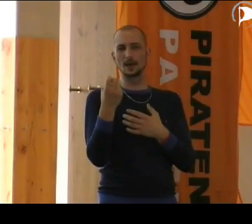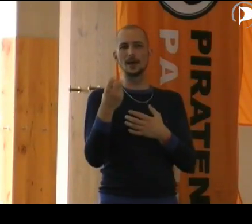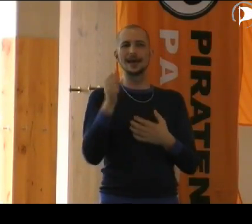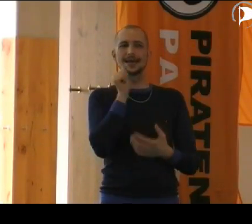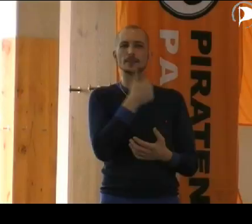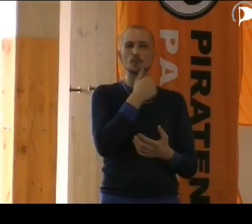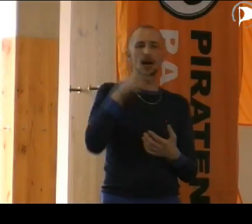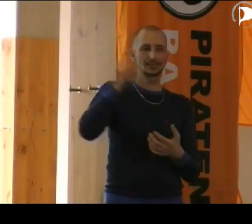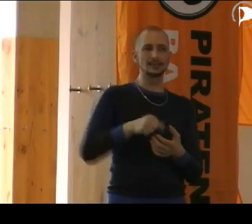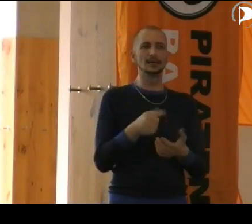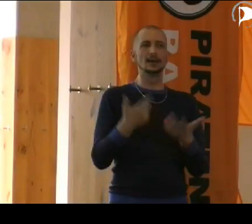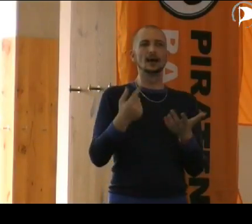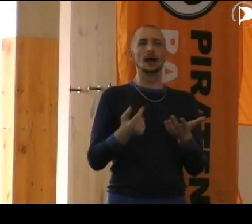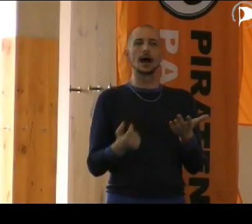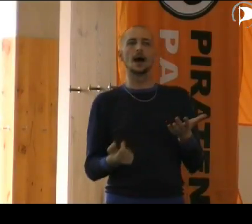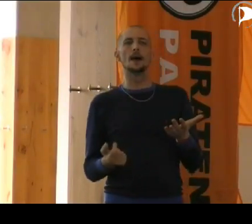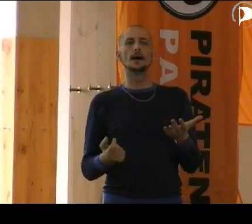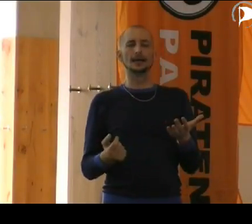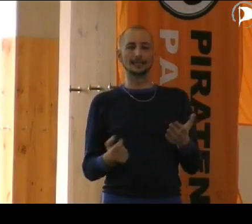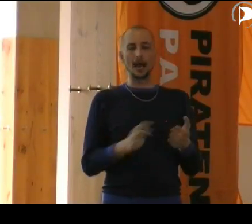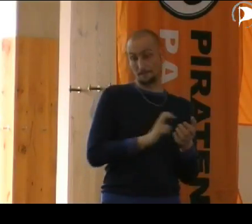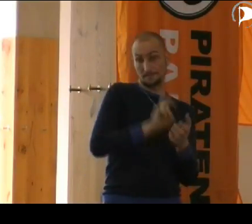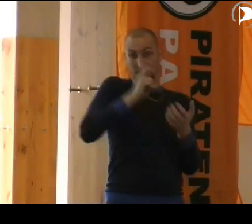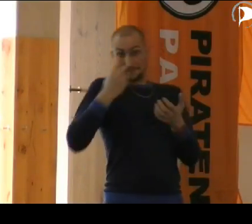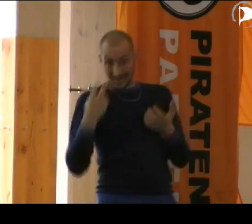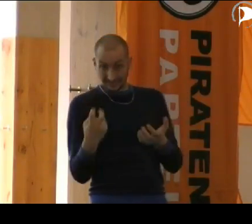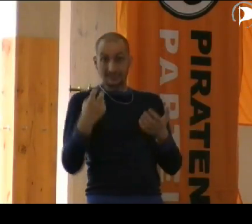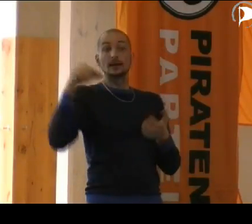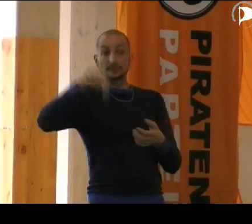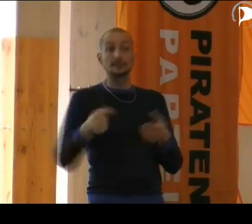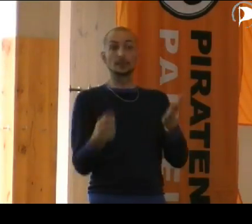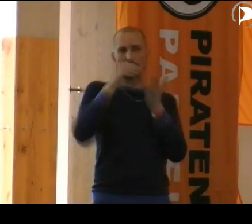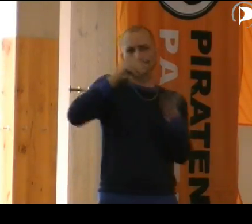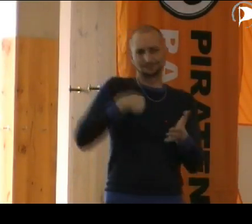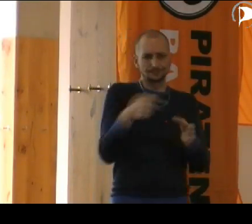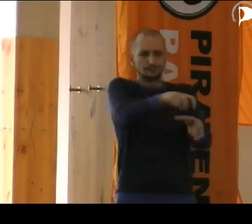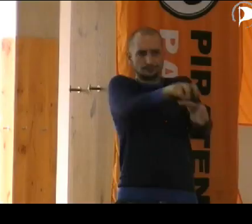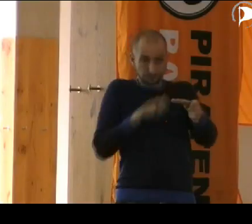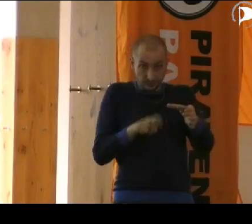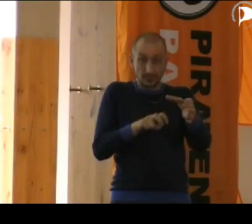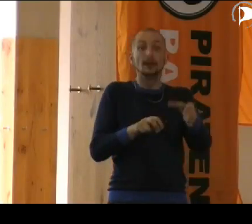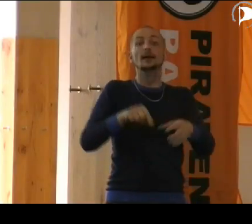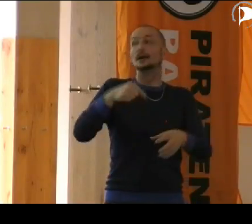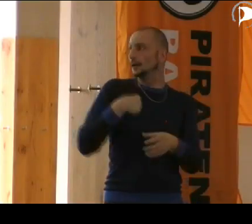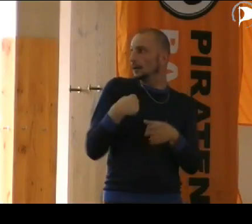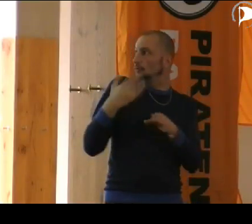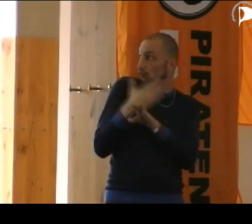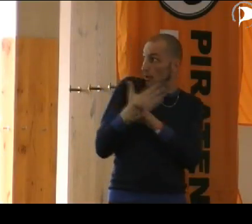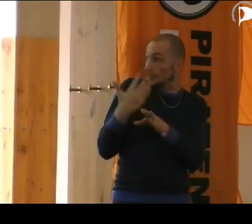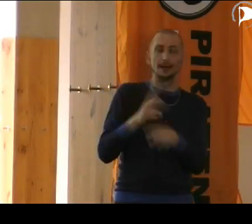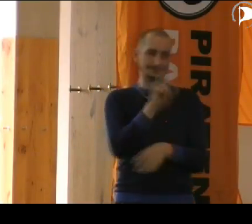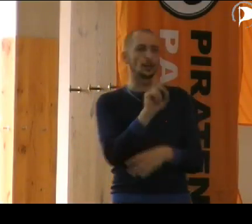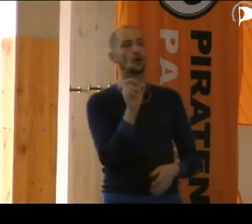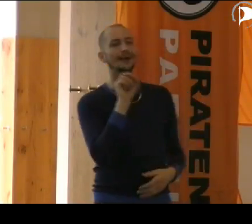da seine freundin erwartet vorsitzenden zurückgetreten dann stehe ich irgendwelchen kollegin weg